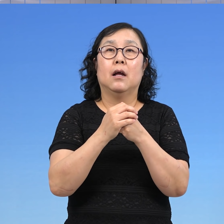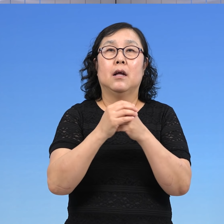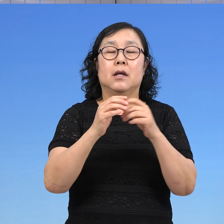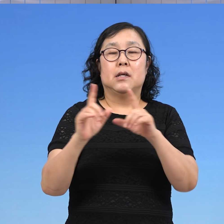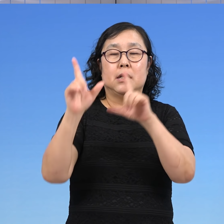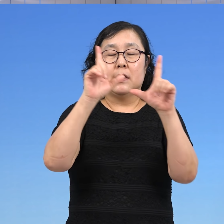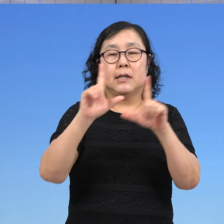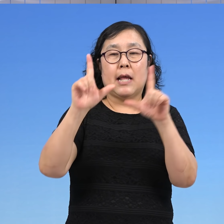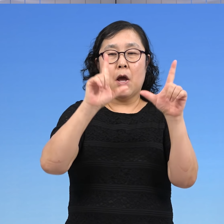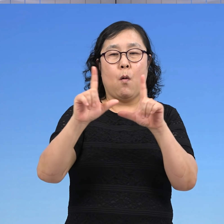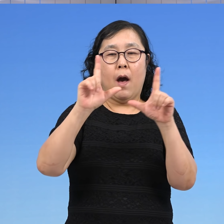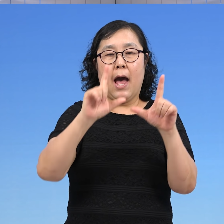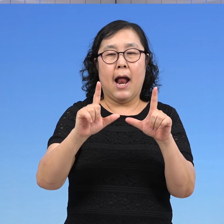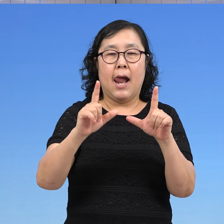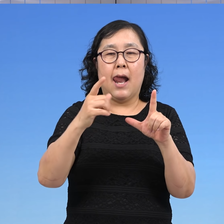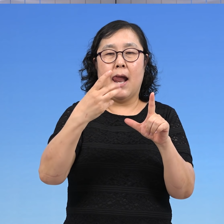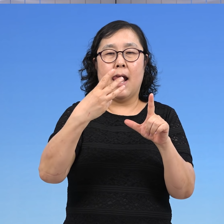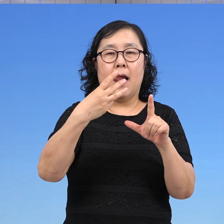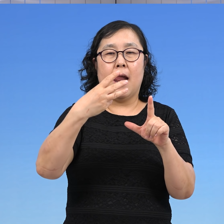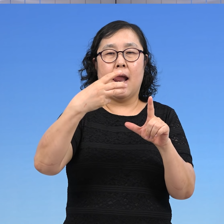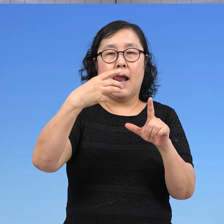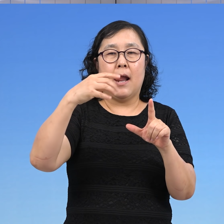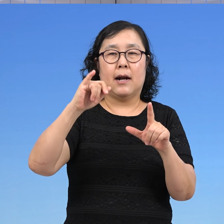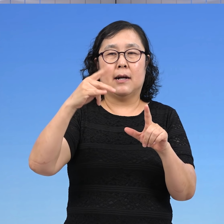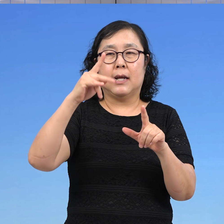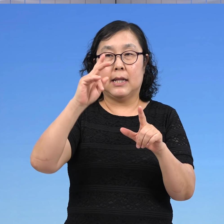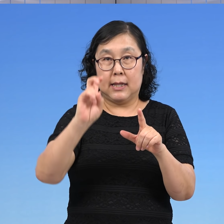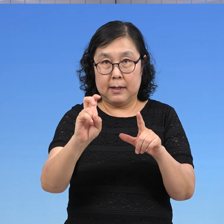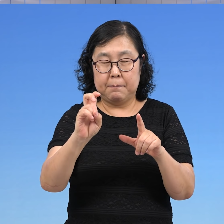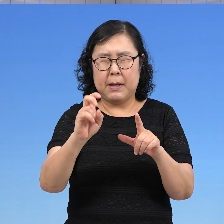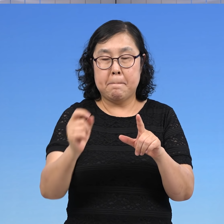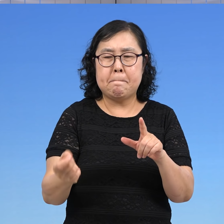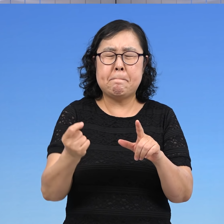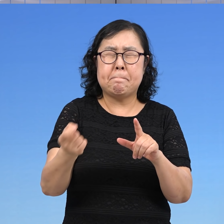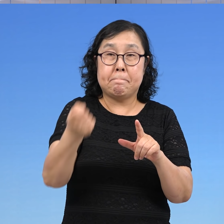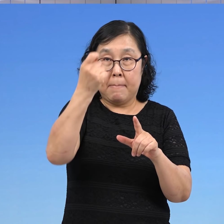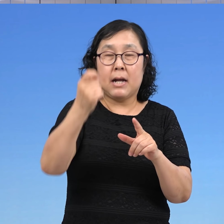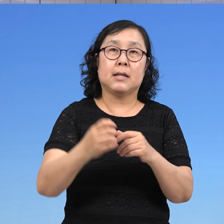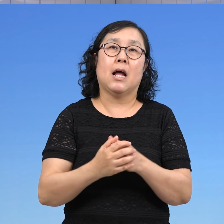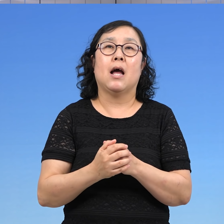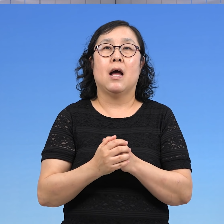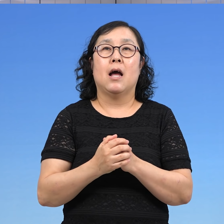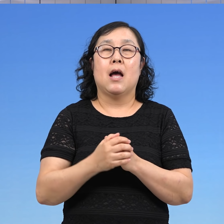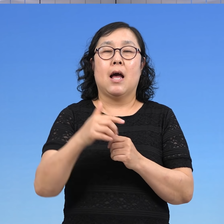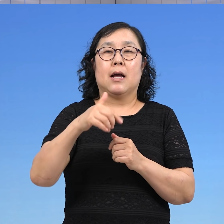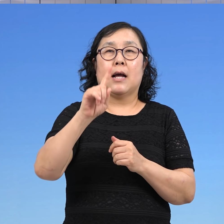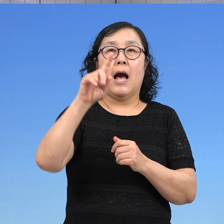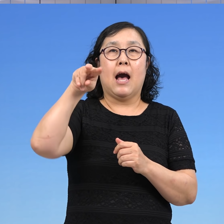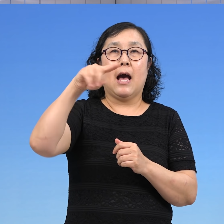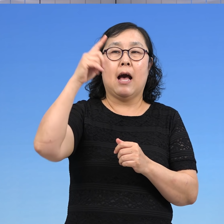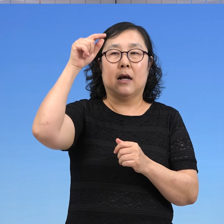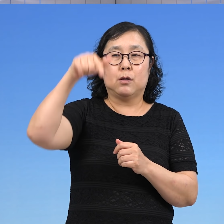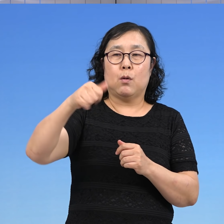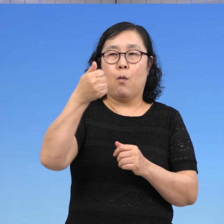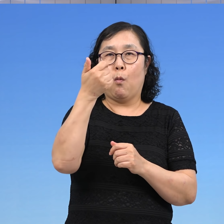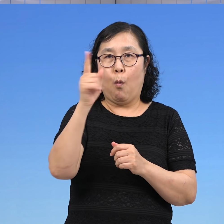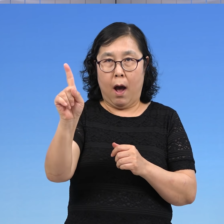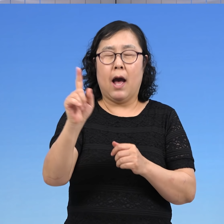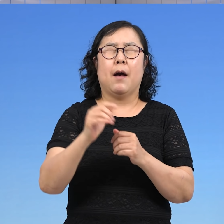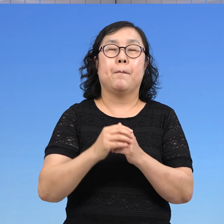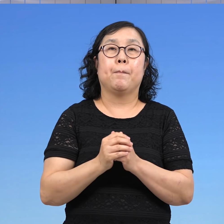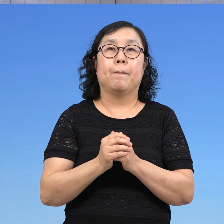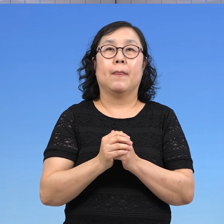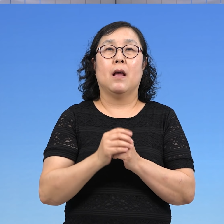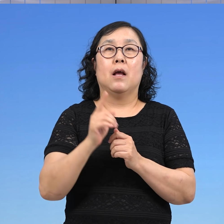번째로 그 생활 리듬의 가속화로 표현했는데요 영어로 가속과 가 액생 내레이션 이라는 다하는 것 단어도